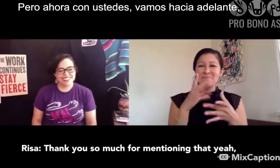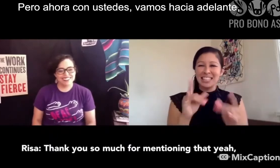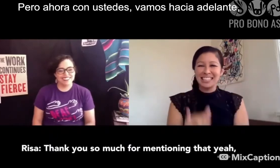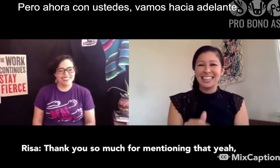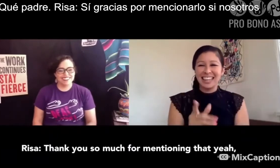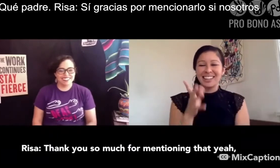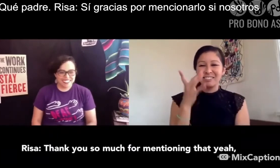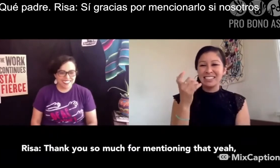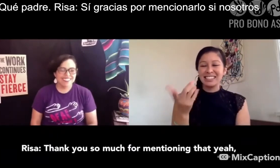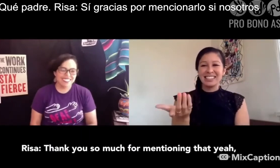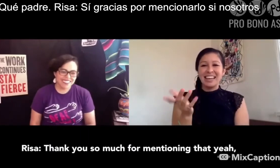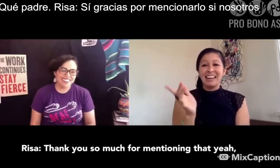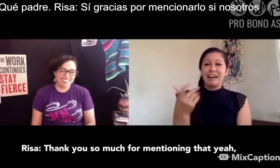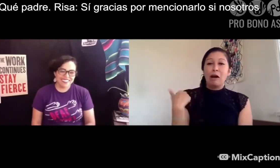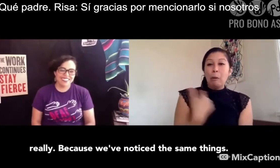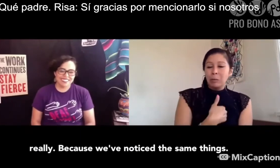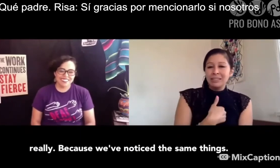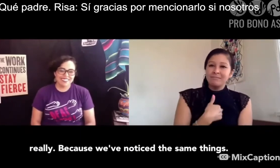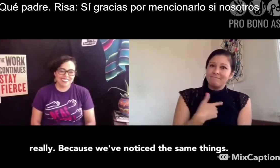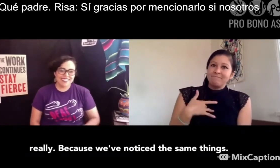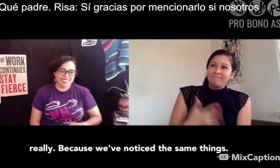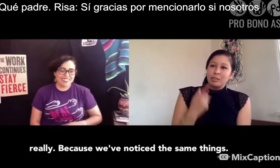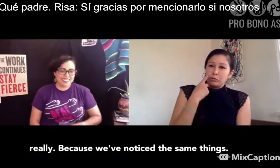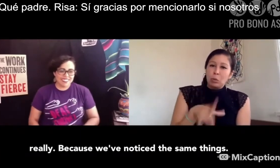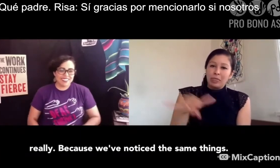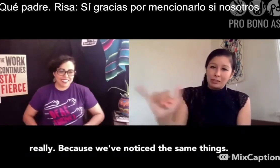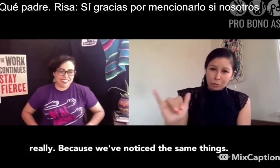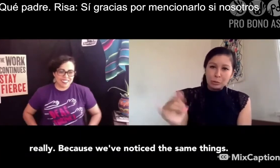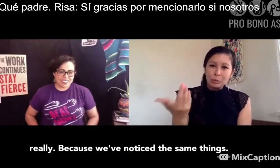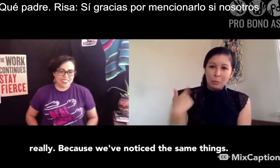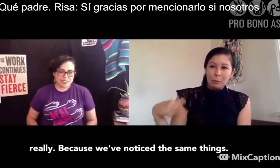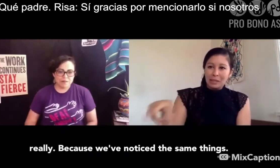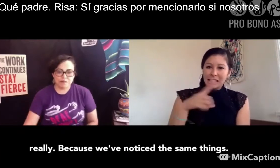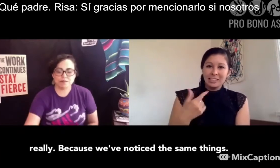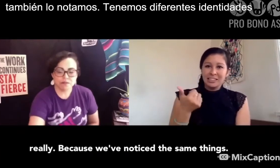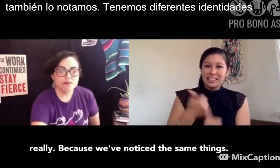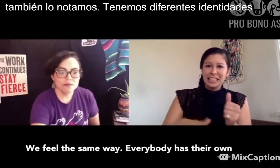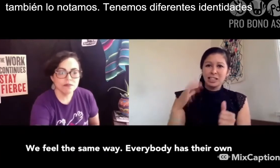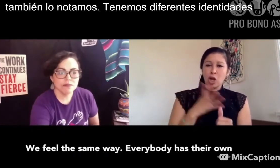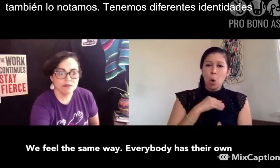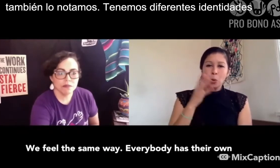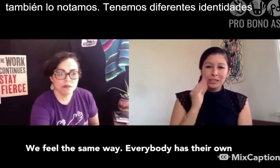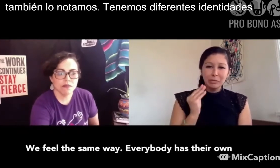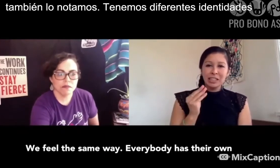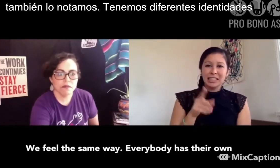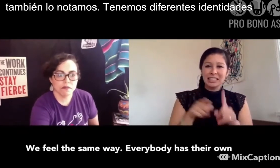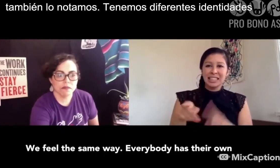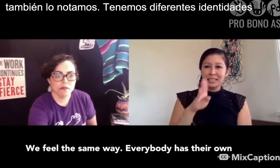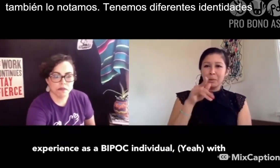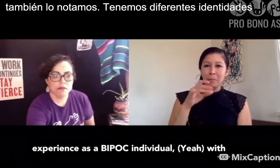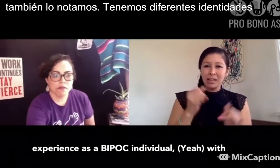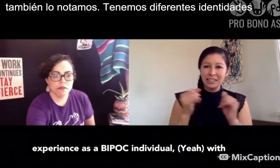vamos hacia adelante. Qué padre. Sí, gracias por mencionarlo. Sí, nosotros también lo